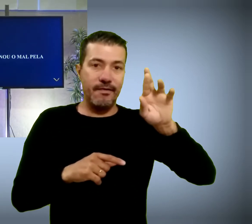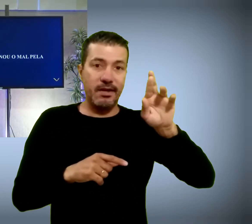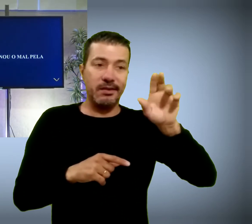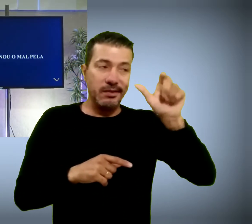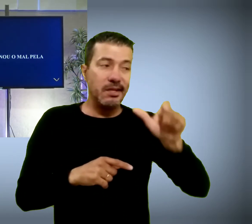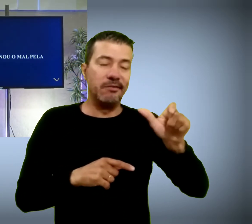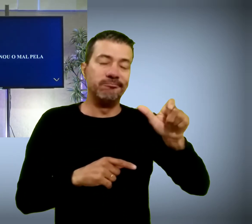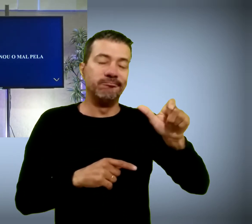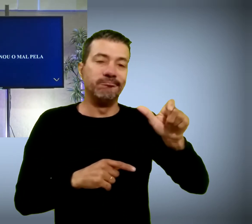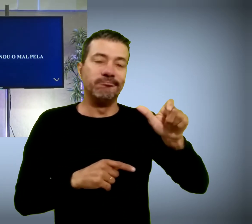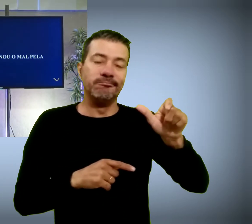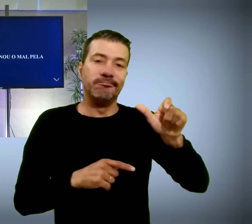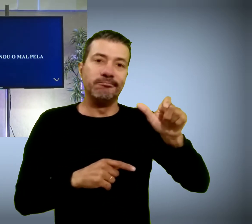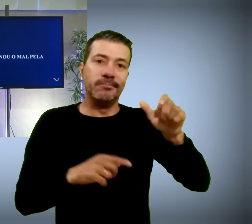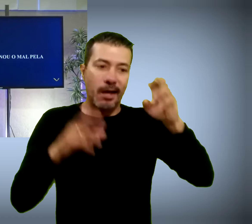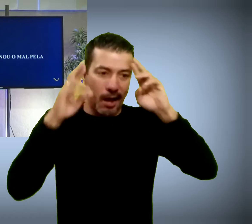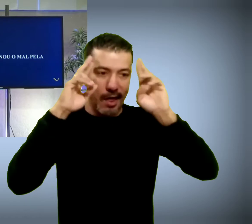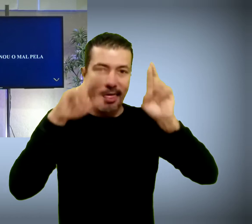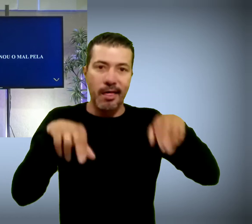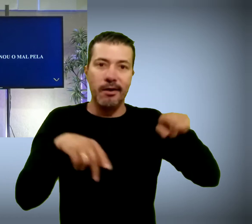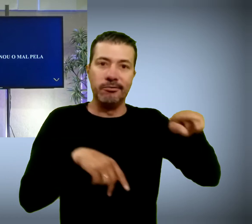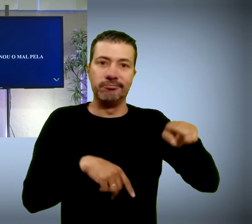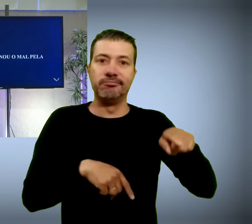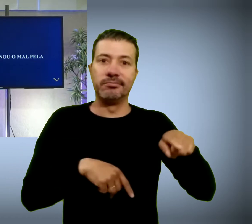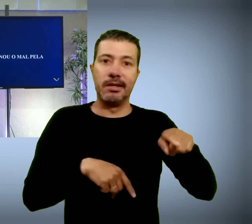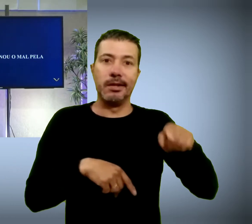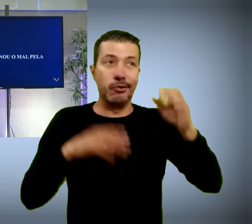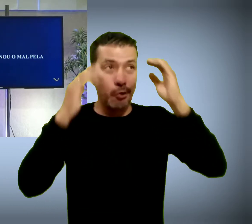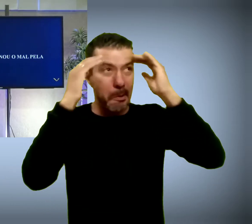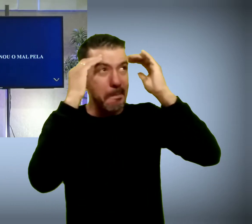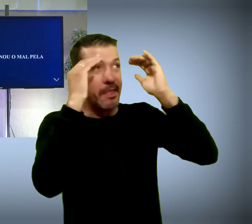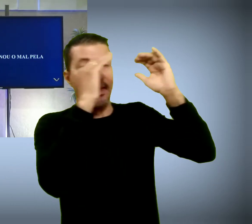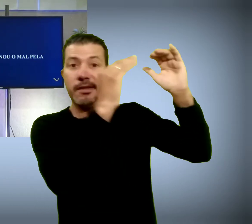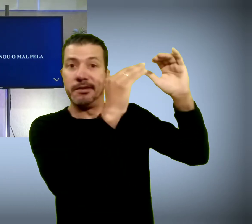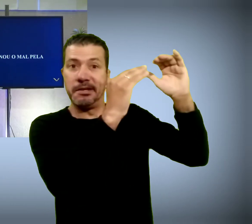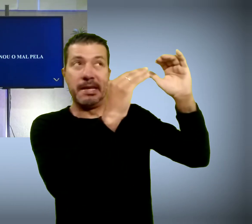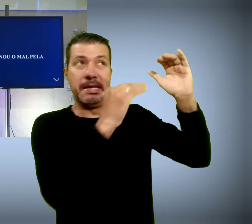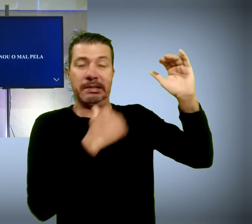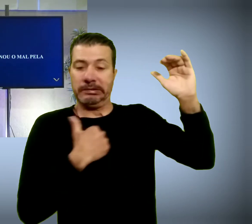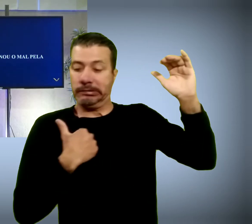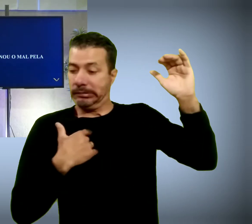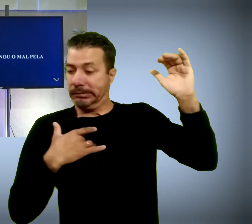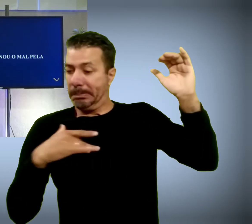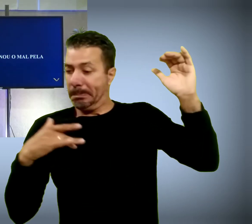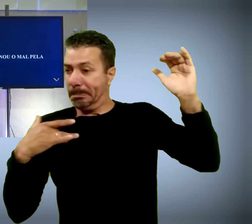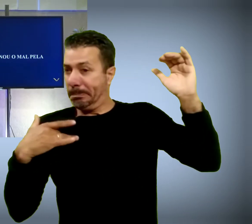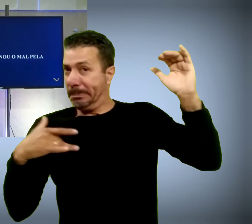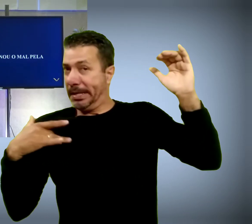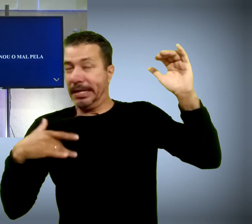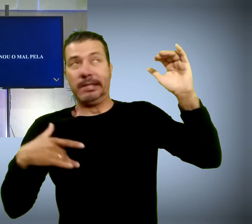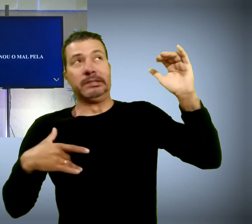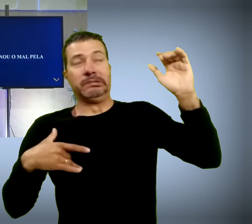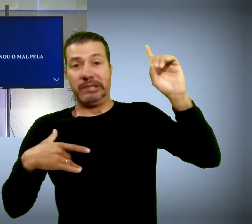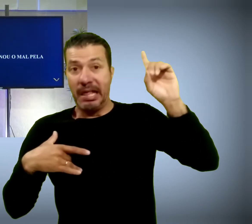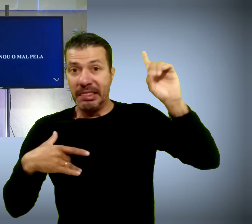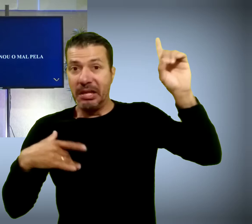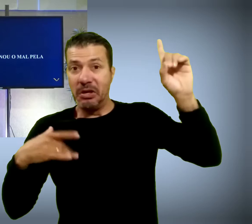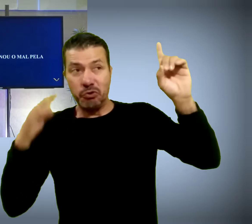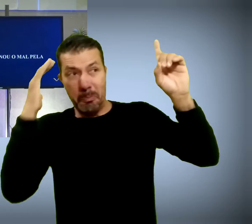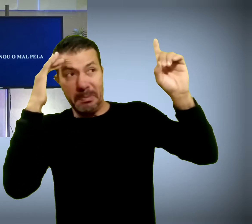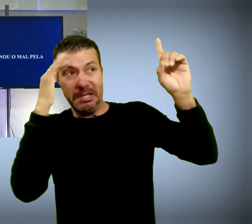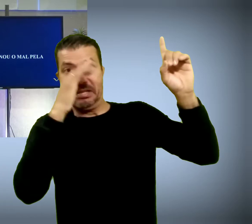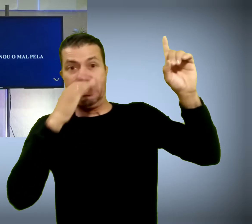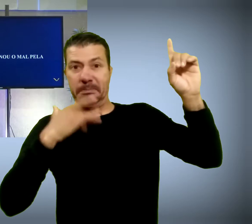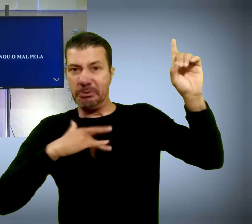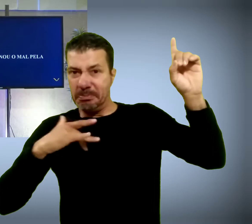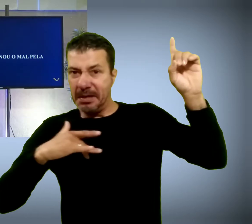agora ele sumiu. Então eu vou ter que obedecer por medo. Eu vou ter que obedecer com medo